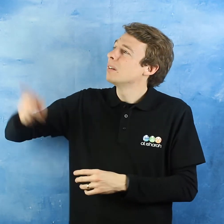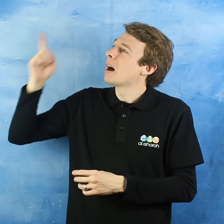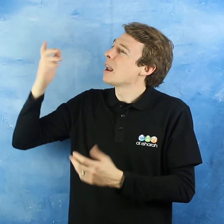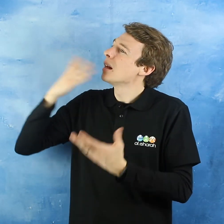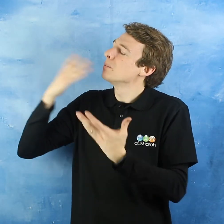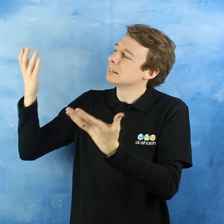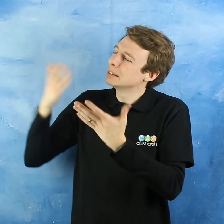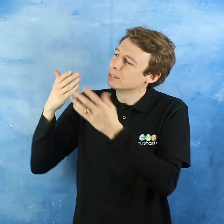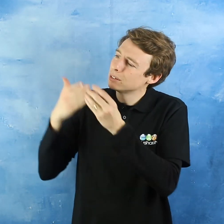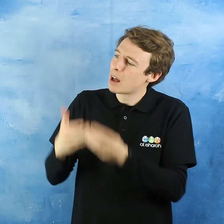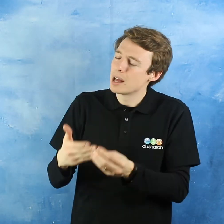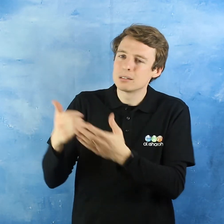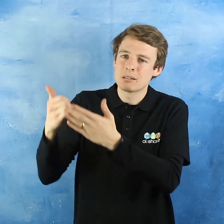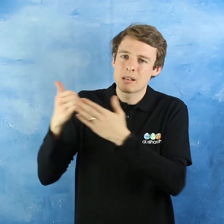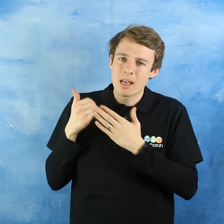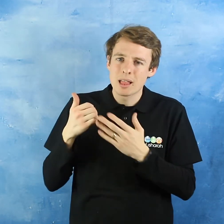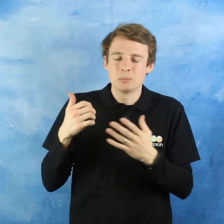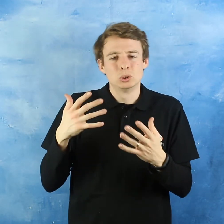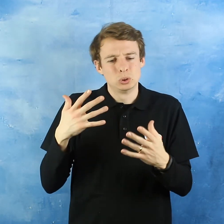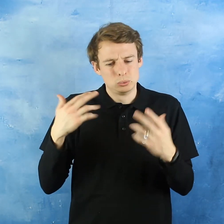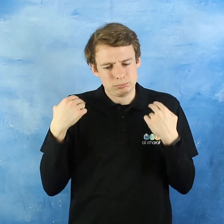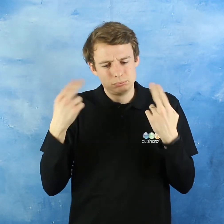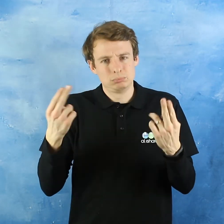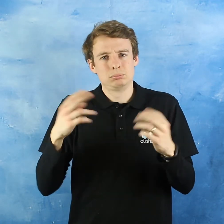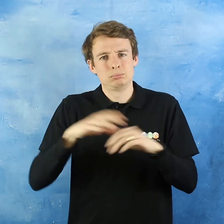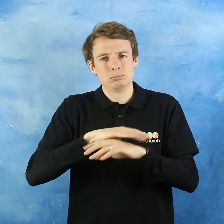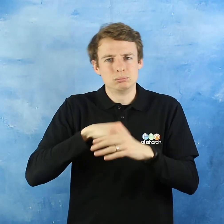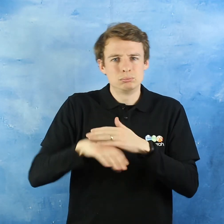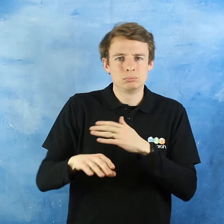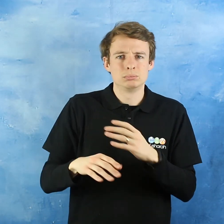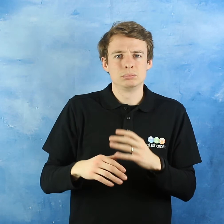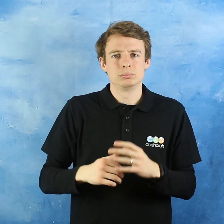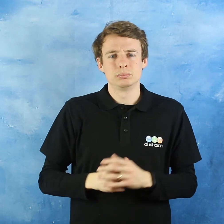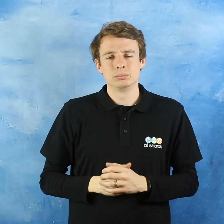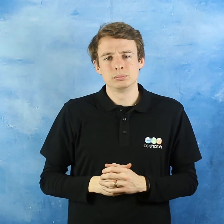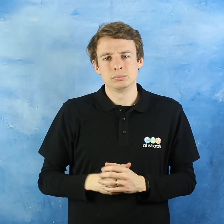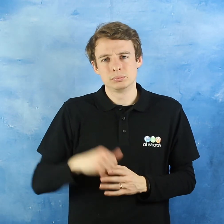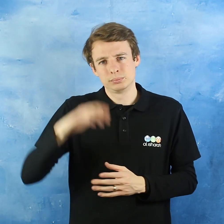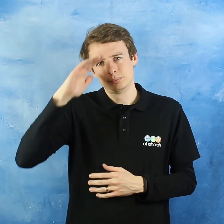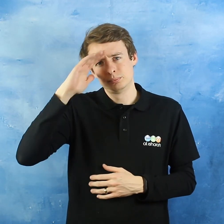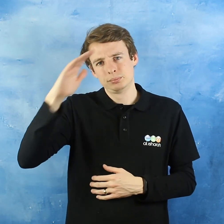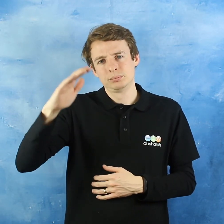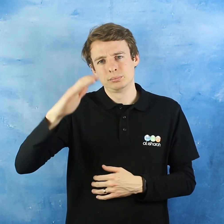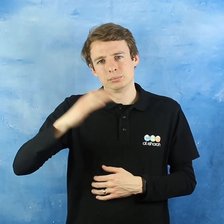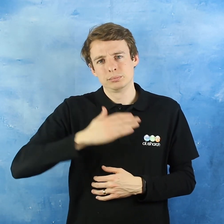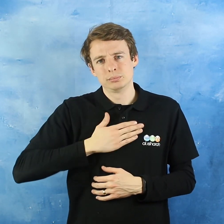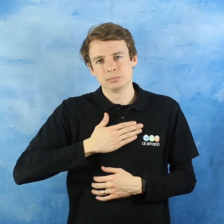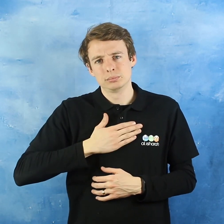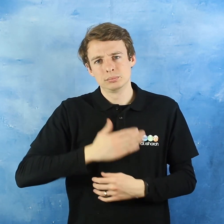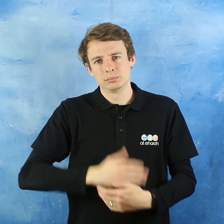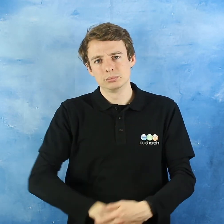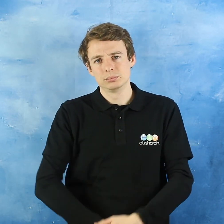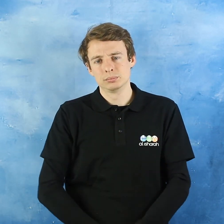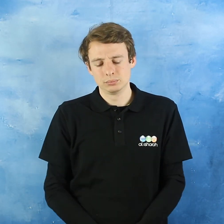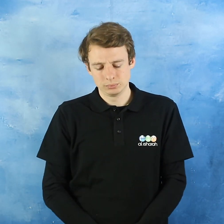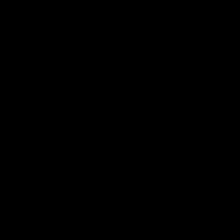ونفعني وإياكم بما فيه من الآيات وذكر الحكيم وأقول قولي هذا وأستغفر الله لي ولكم ولسائر المسلمين من كل ذنب فاستغفروا.